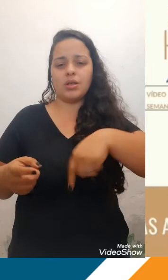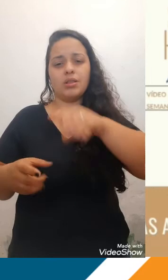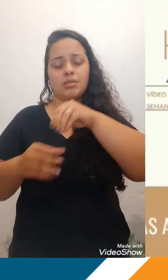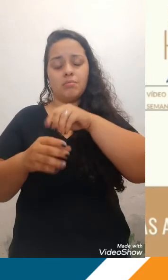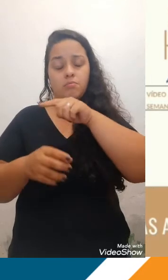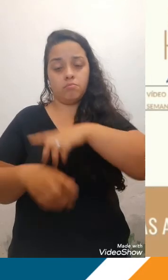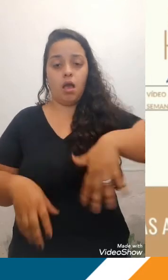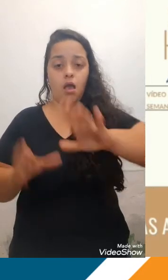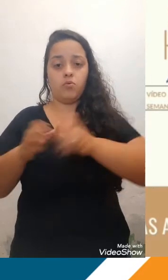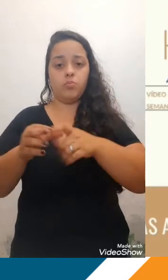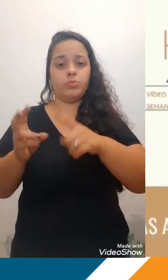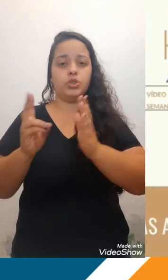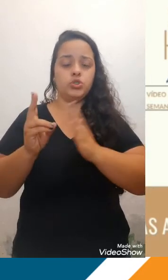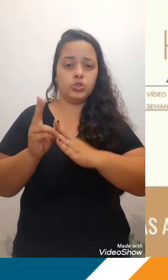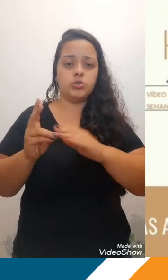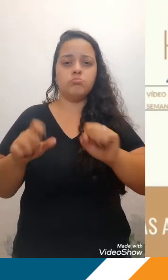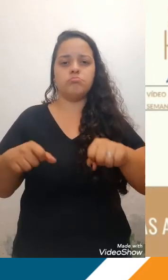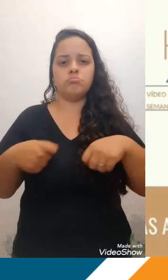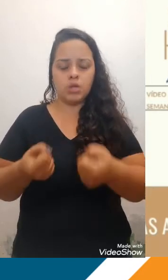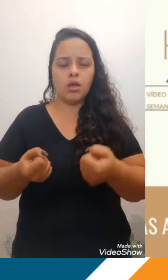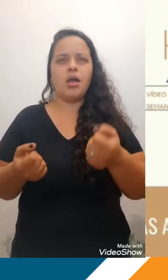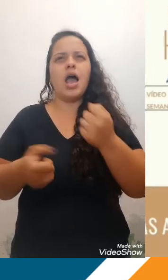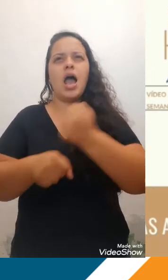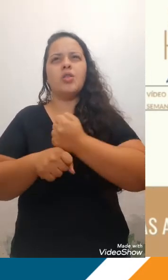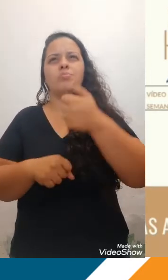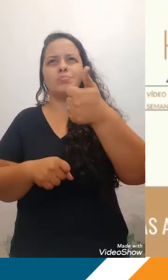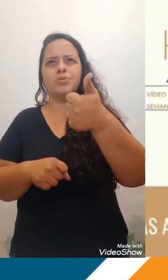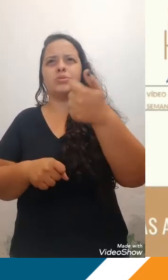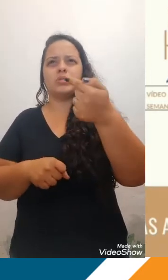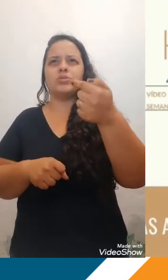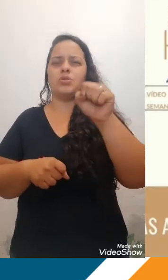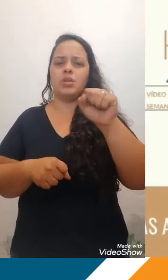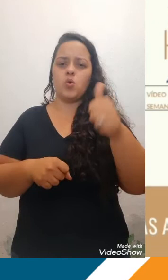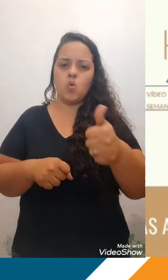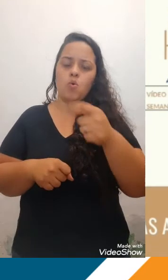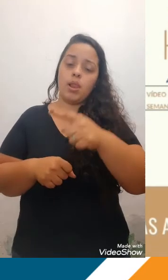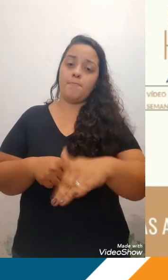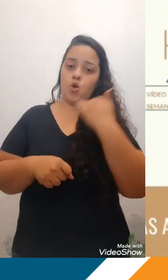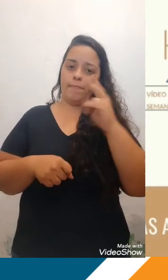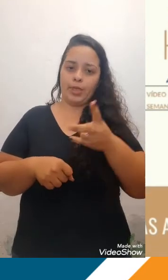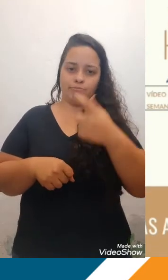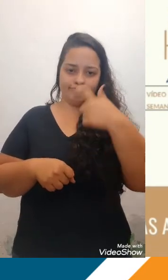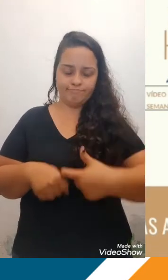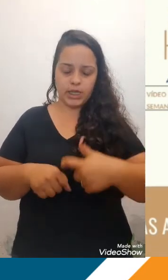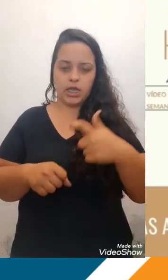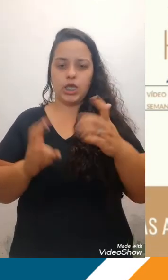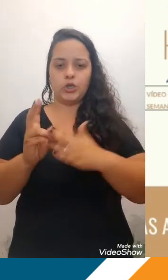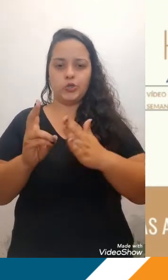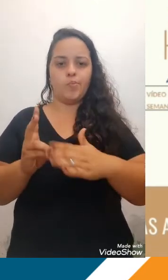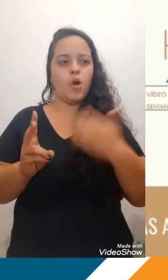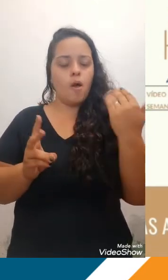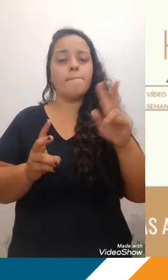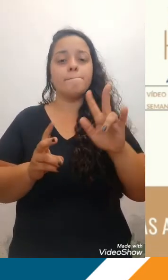indígenas. Esta rebelião foi reprimida já no ano de 1781, Tupac Amaru acabou executado. No entanto, ela